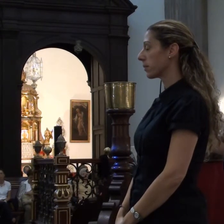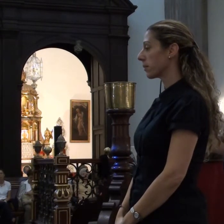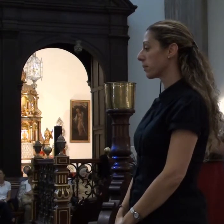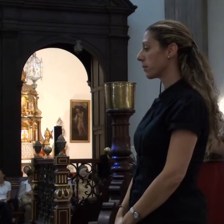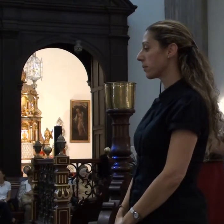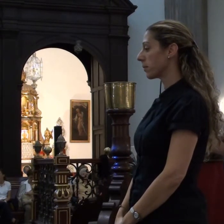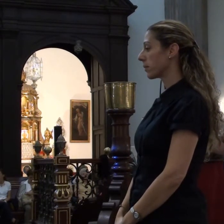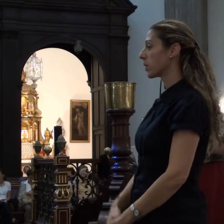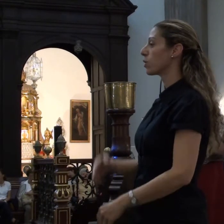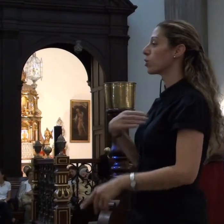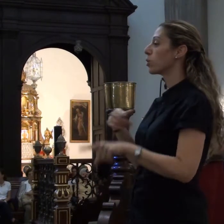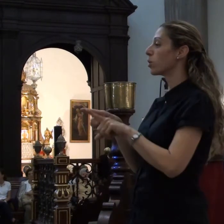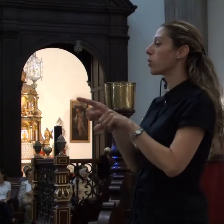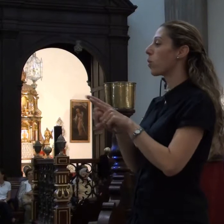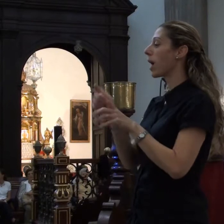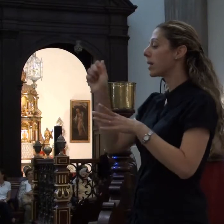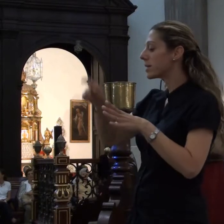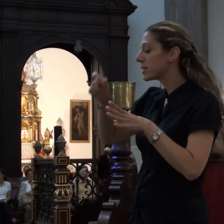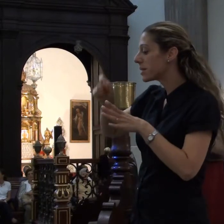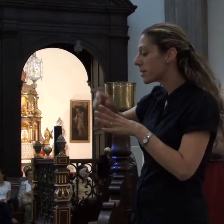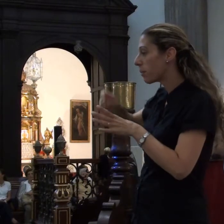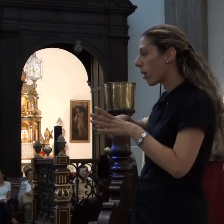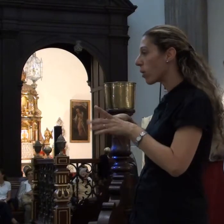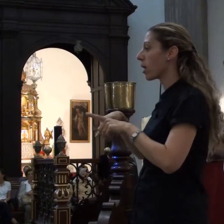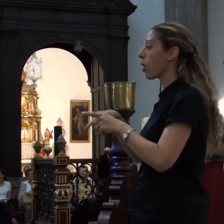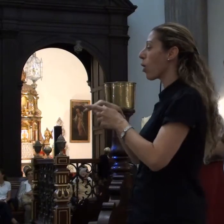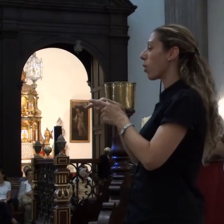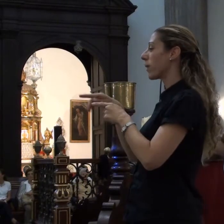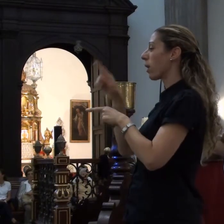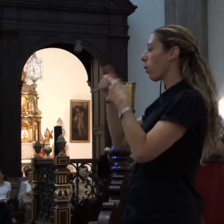hacer Sembradores No coleccionistas